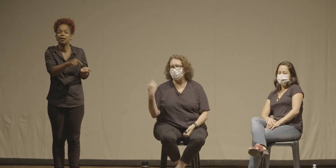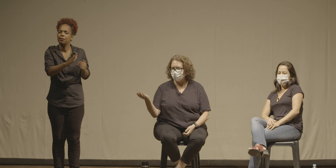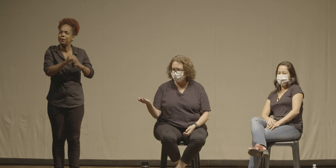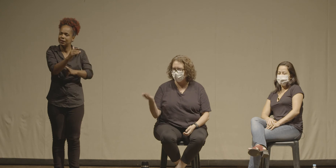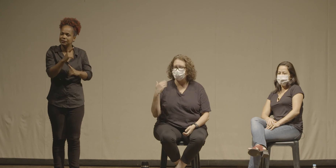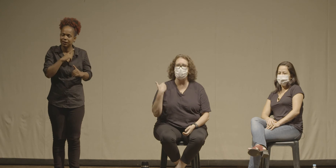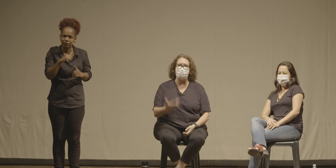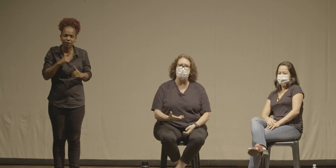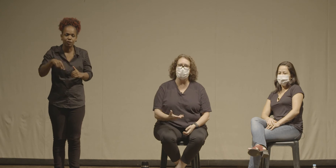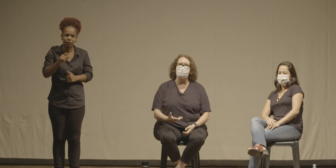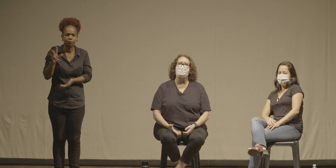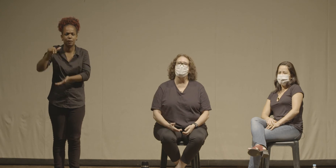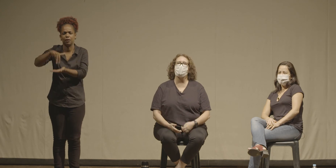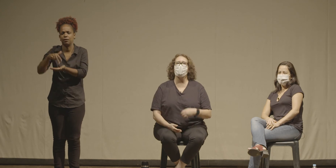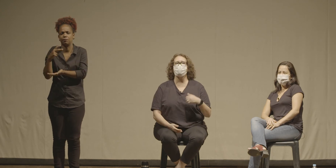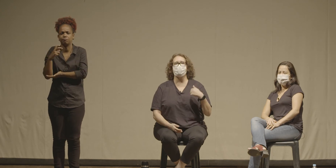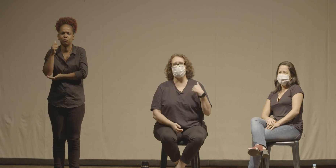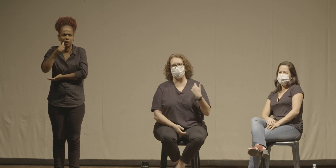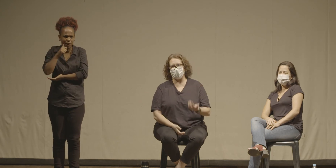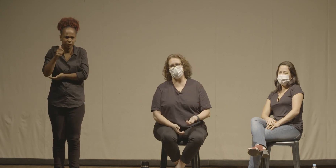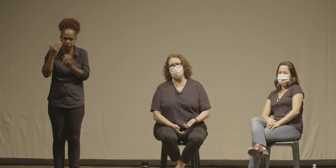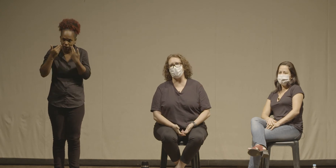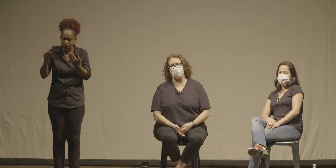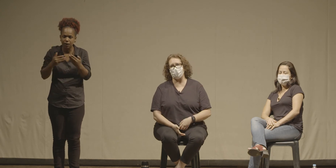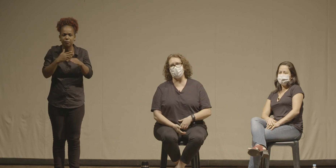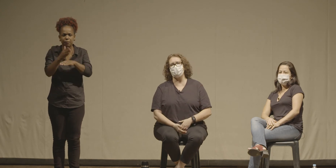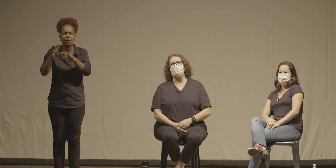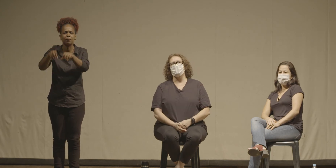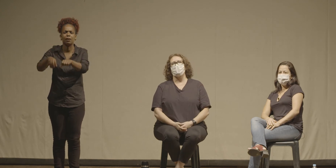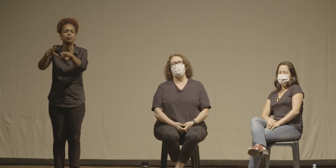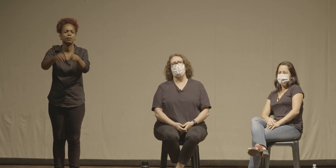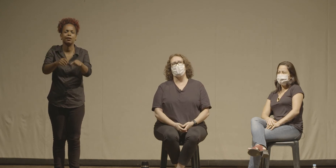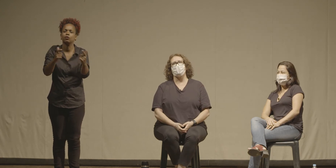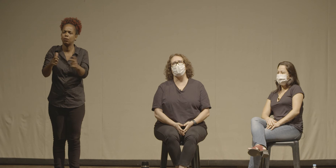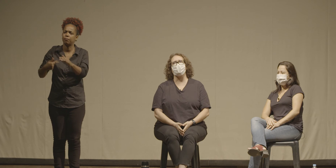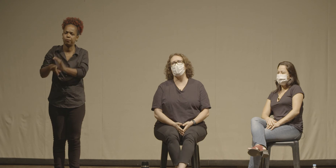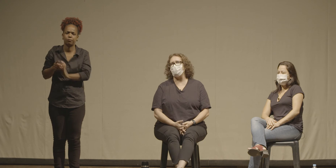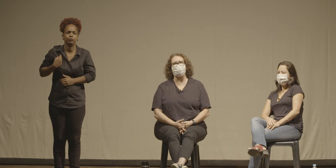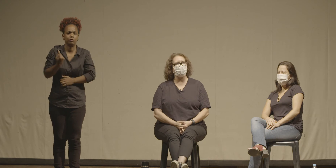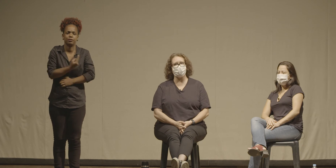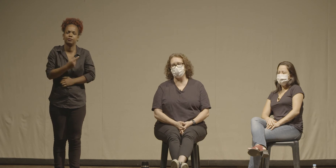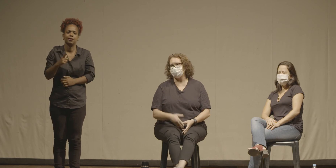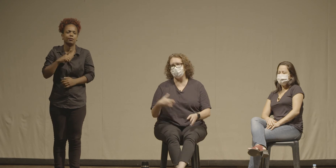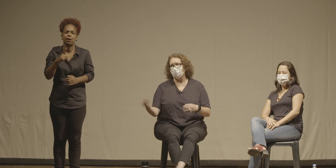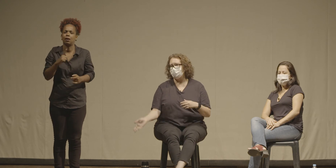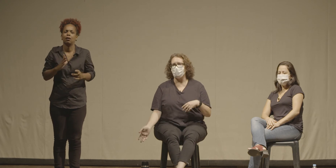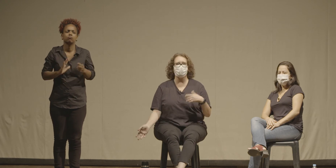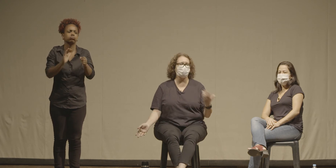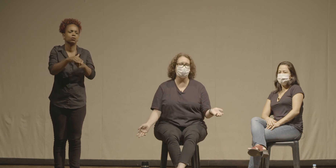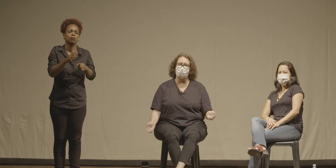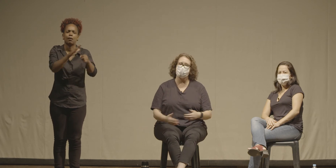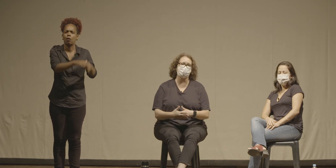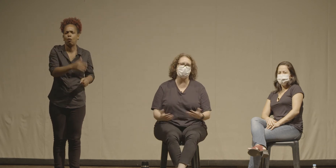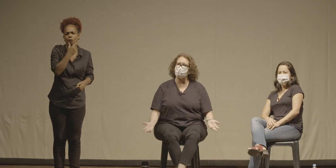mais ter a voz feminina tomando o espaço que é dela e que não é passar por cima de homem